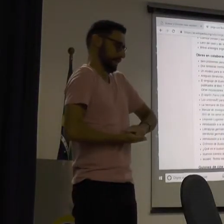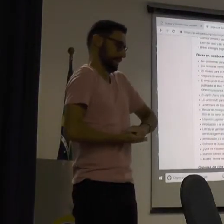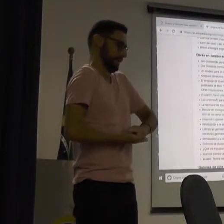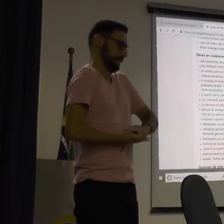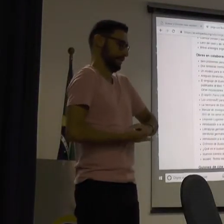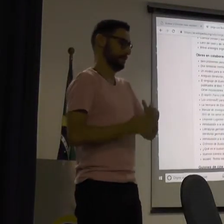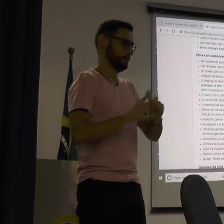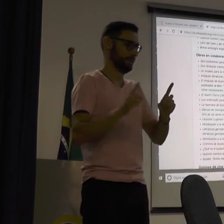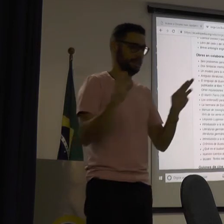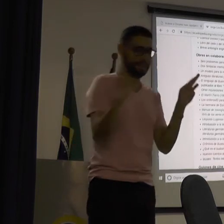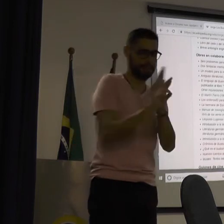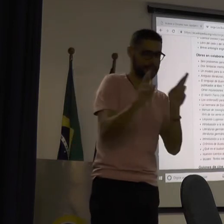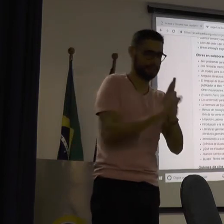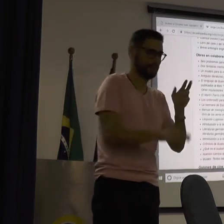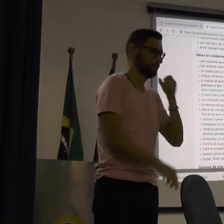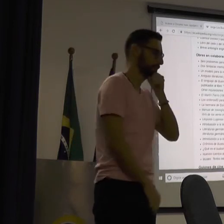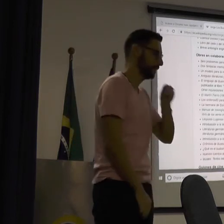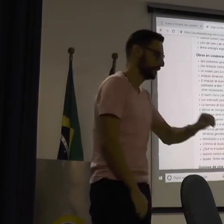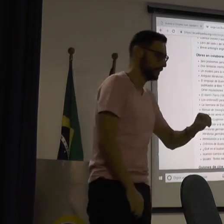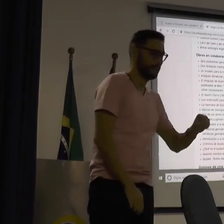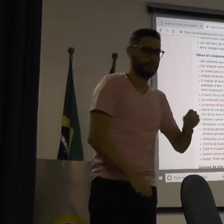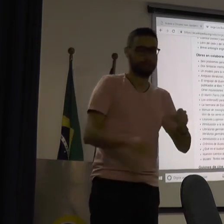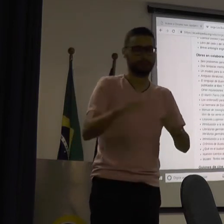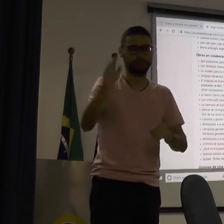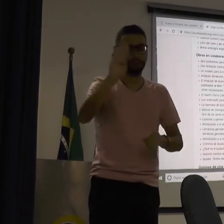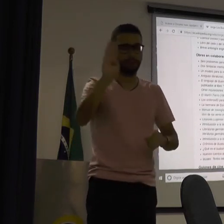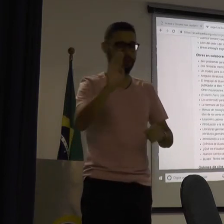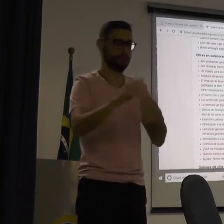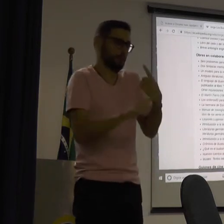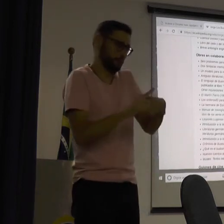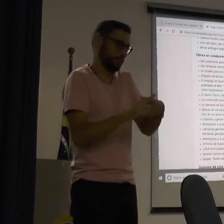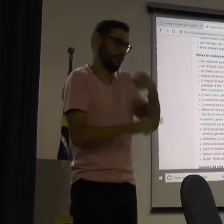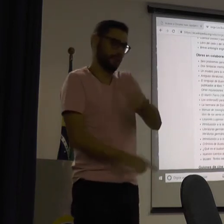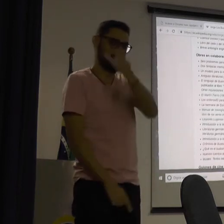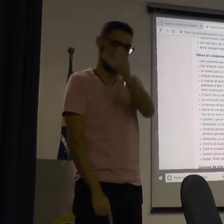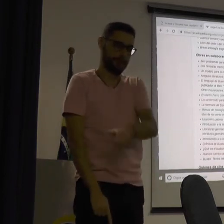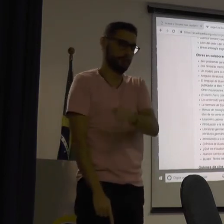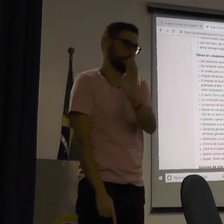pouco a rejeição que ele tinha da psicanálise.